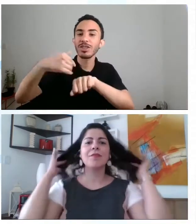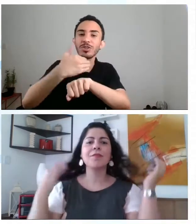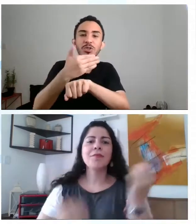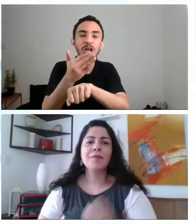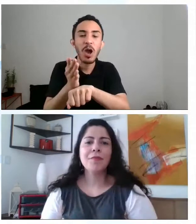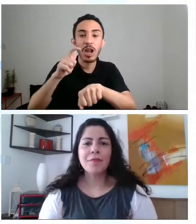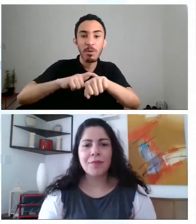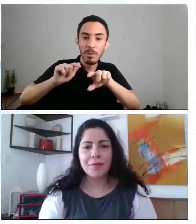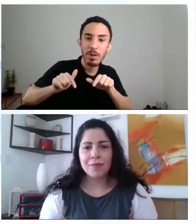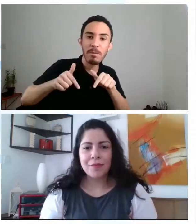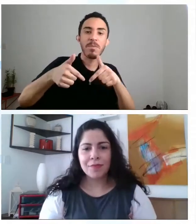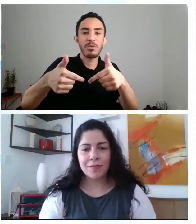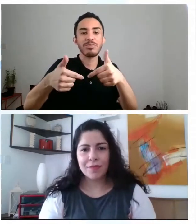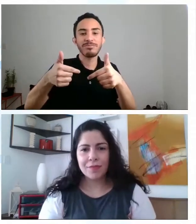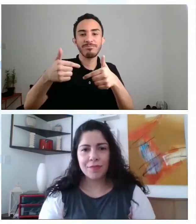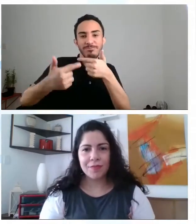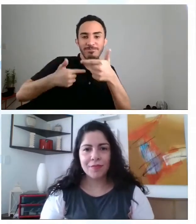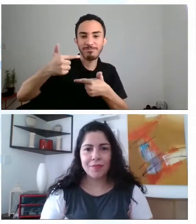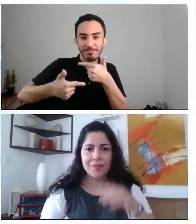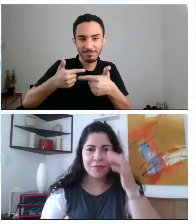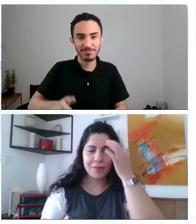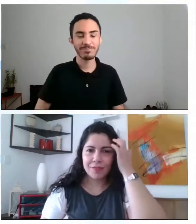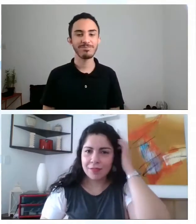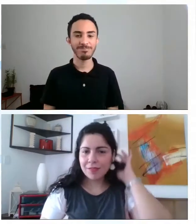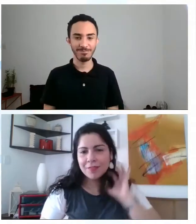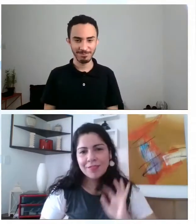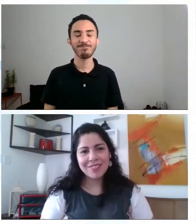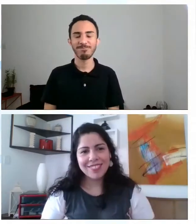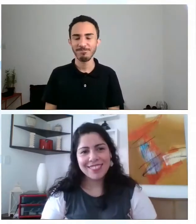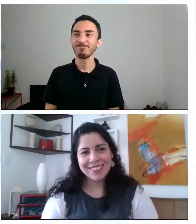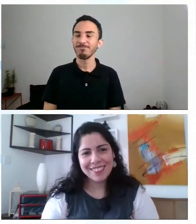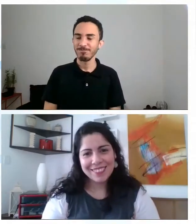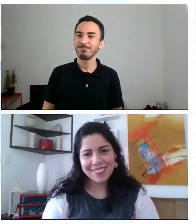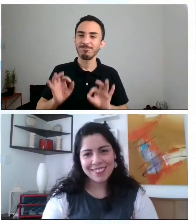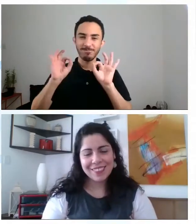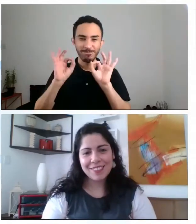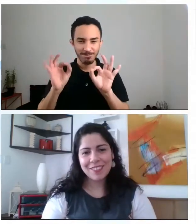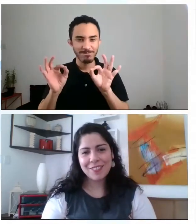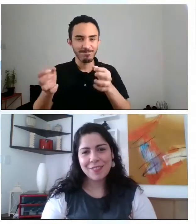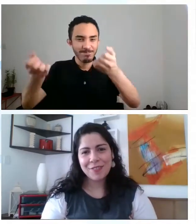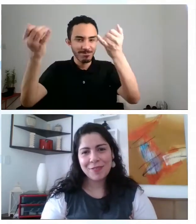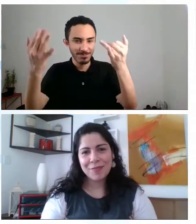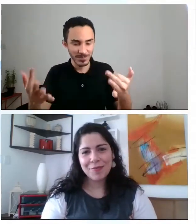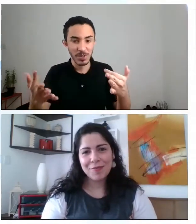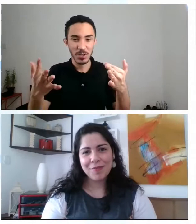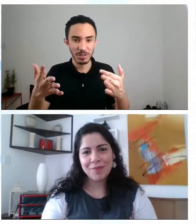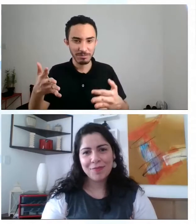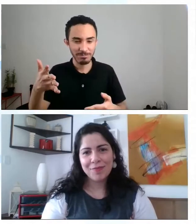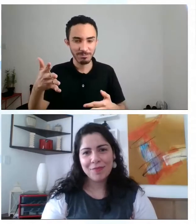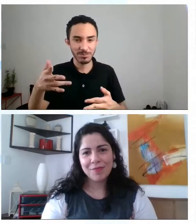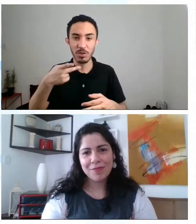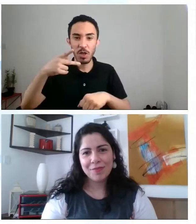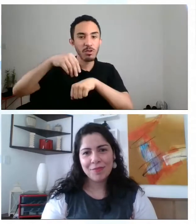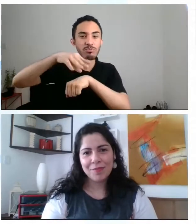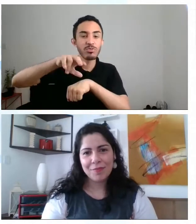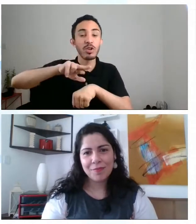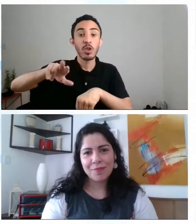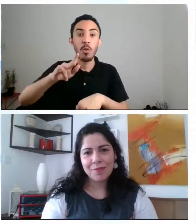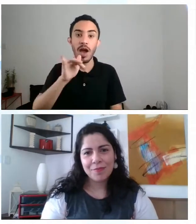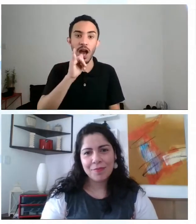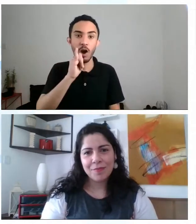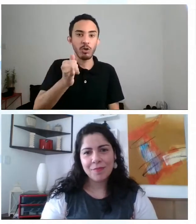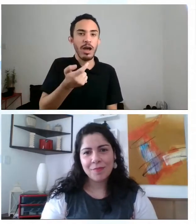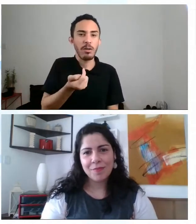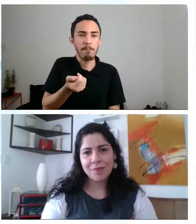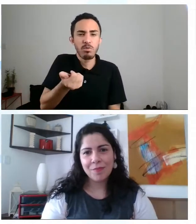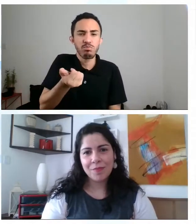ele está fazendo a atuação dele. Muito bem, quer dizer que você está colocando que não é um processo